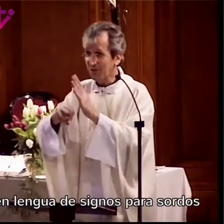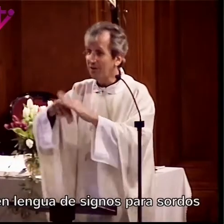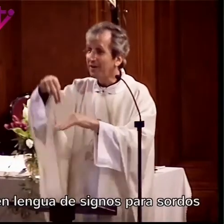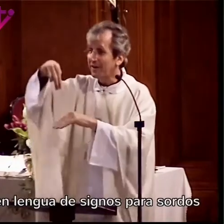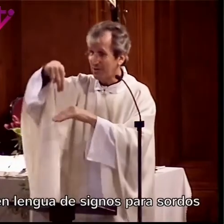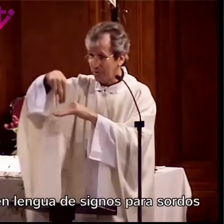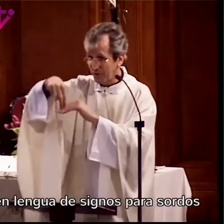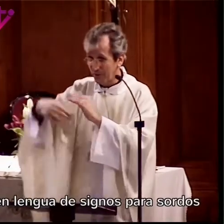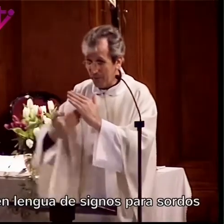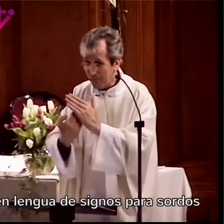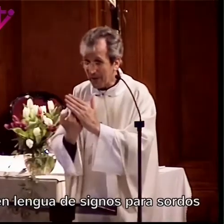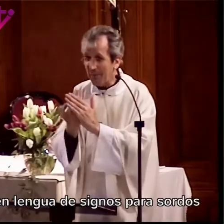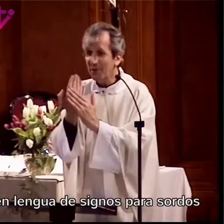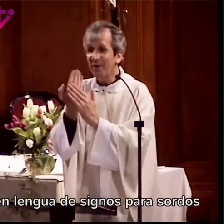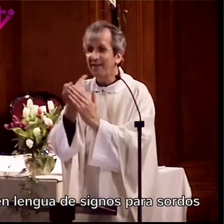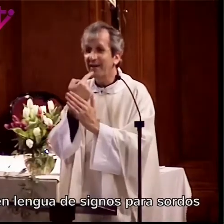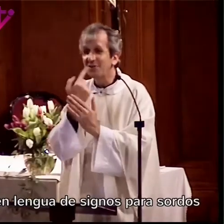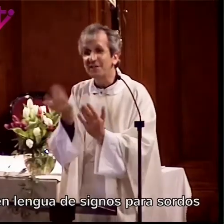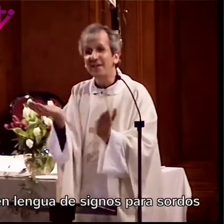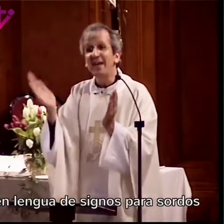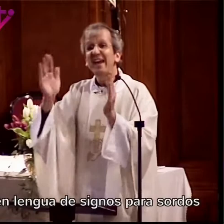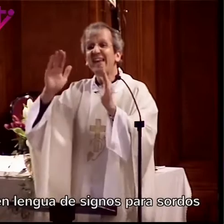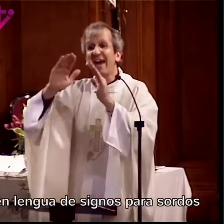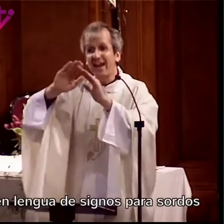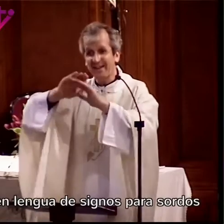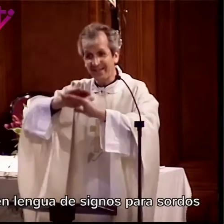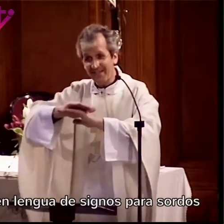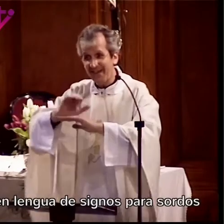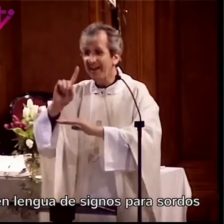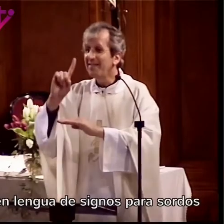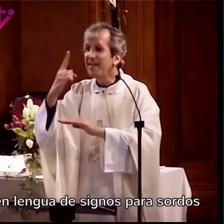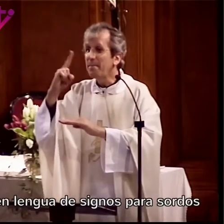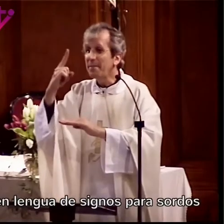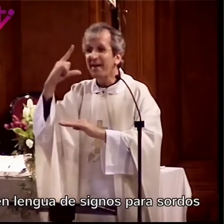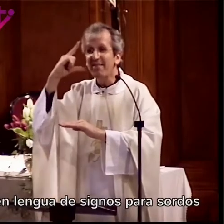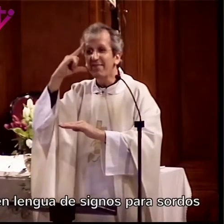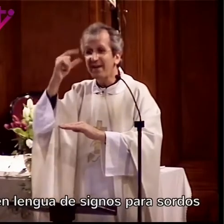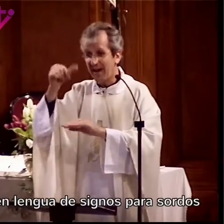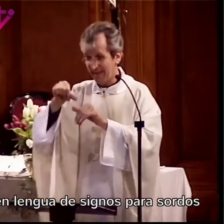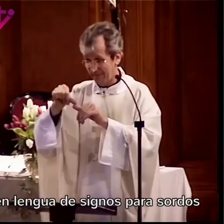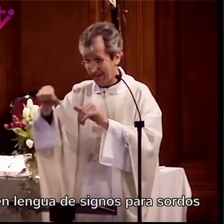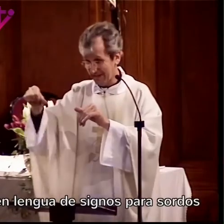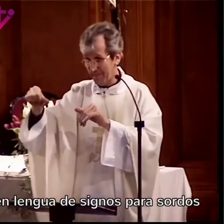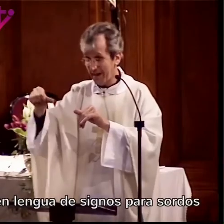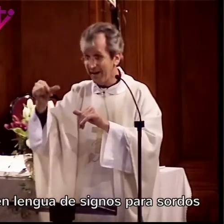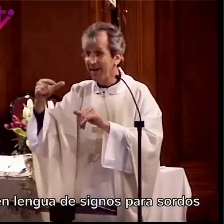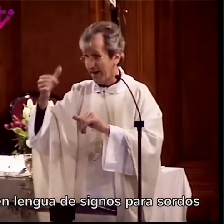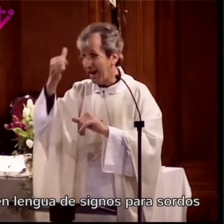resucitó por la madrugada y nos dice que al atardecer del primer día de la semana el